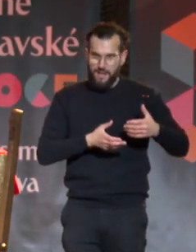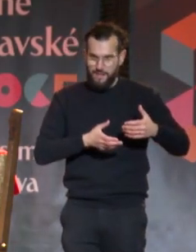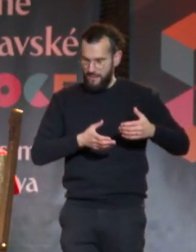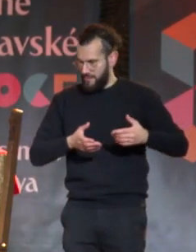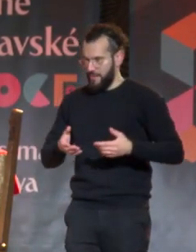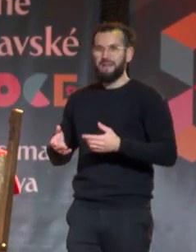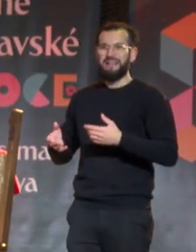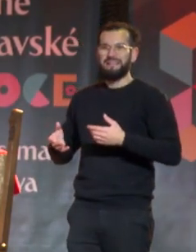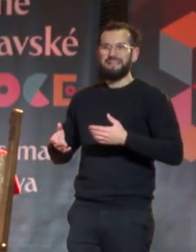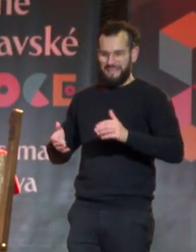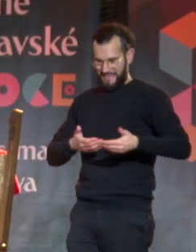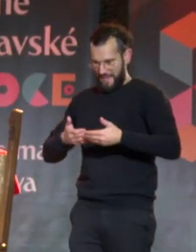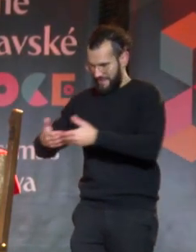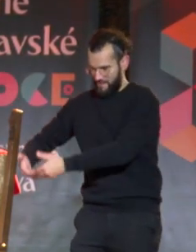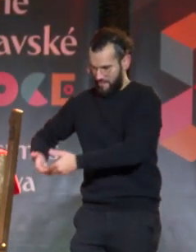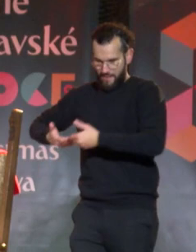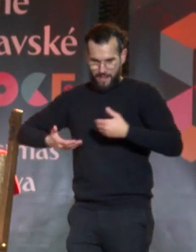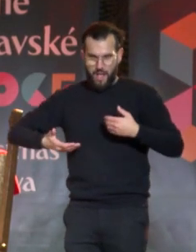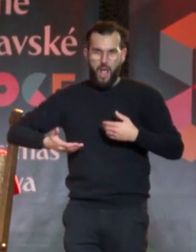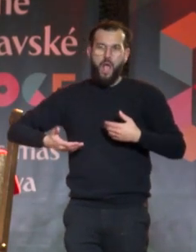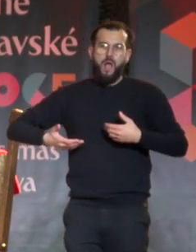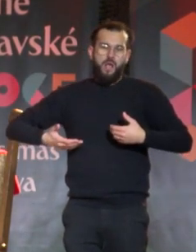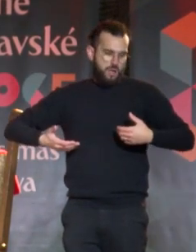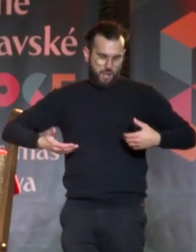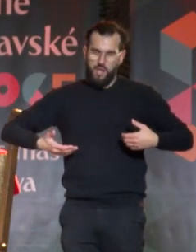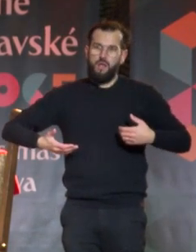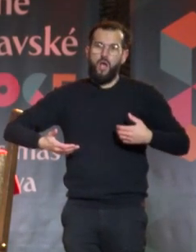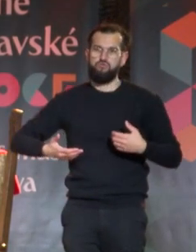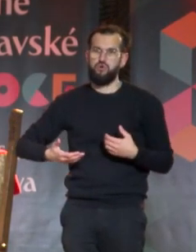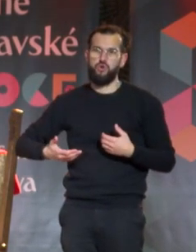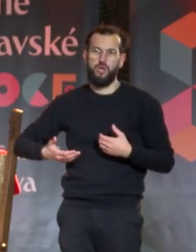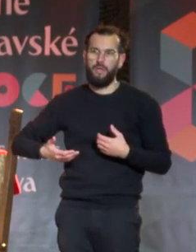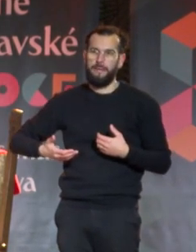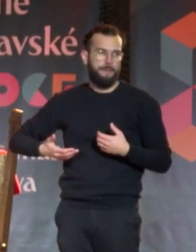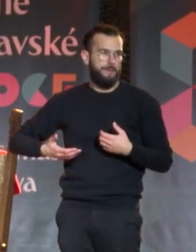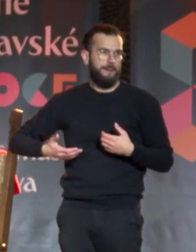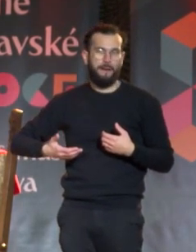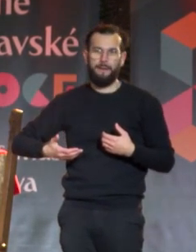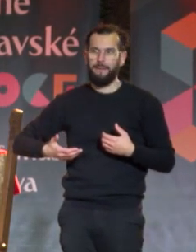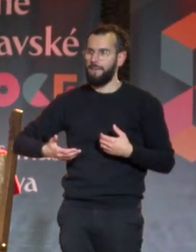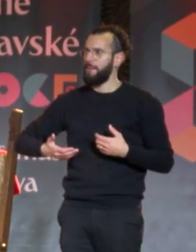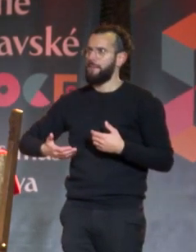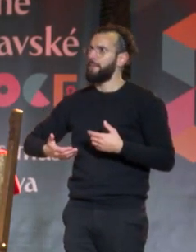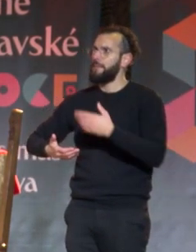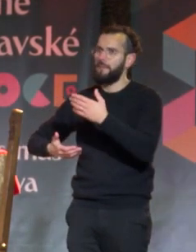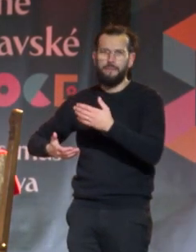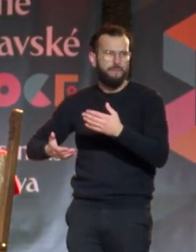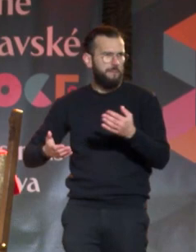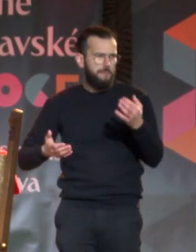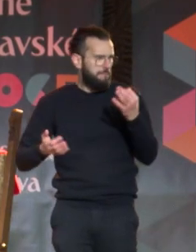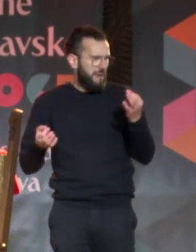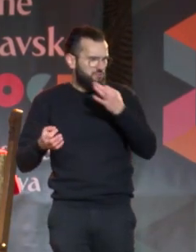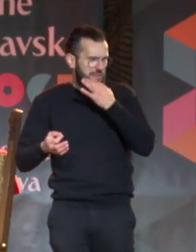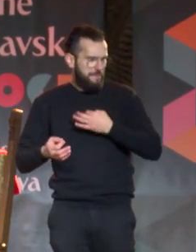v nosiči na bruchu a vyčerpane odfúkne. Prečo ma nepožiada o pomoc? Mohol som ísť s